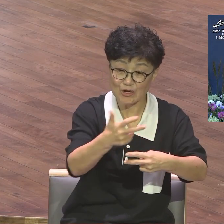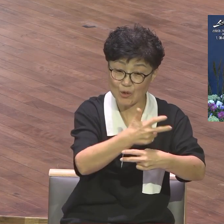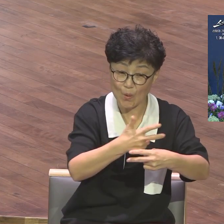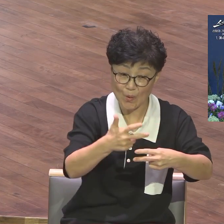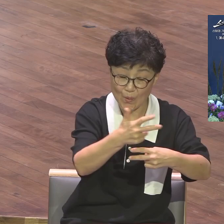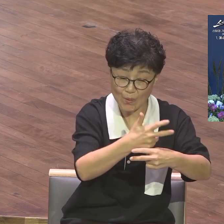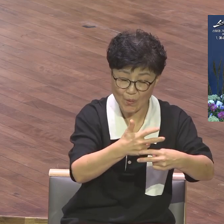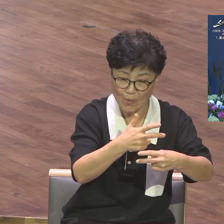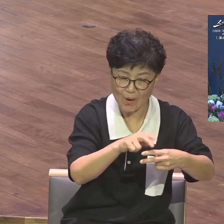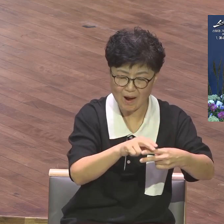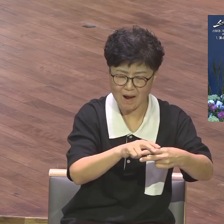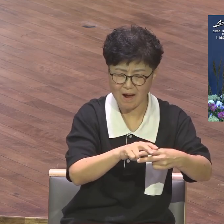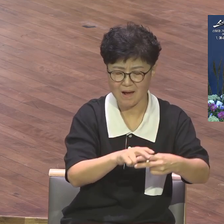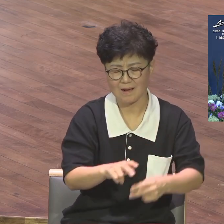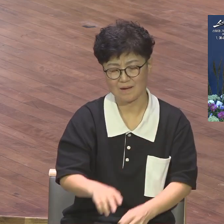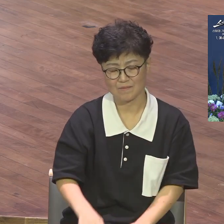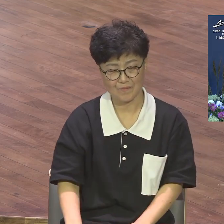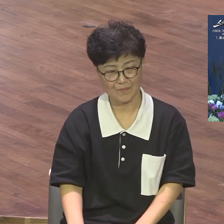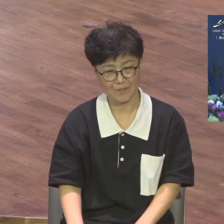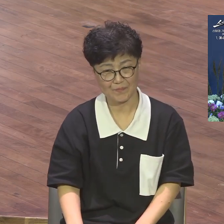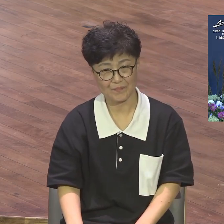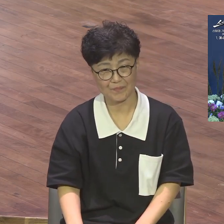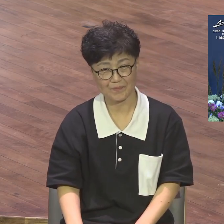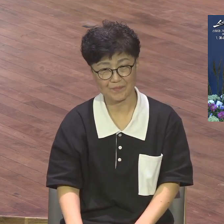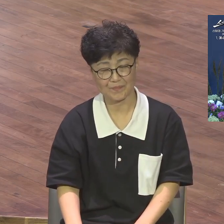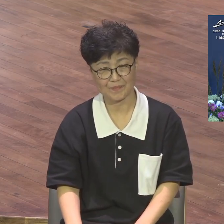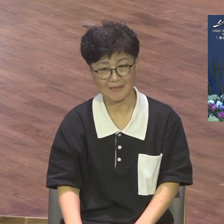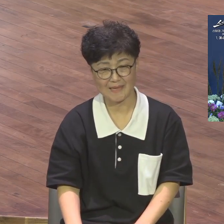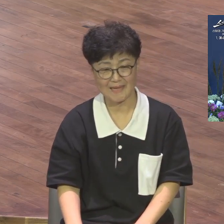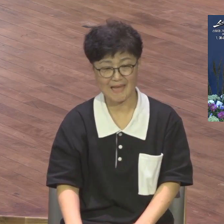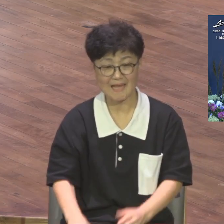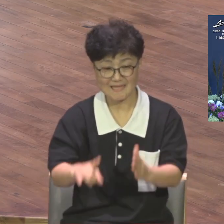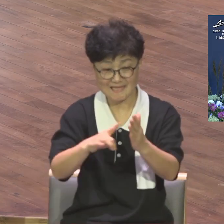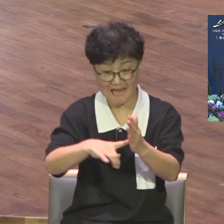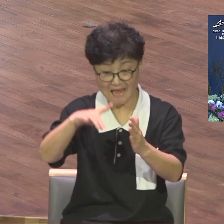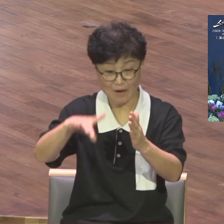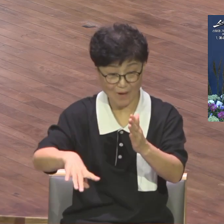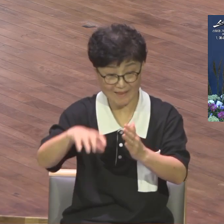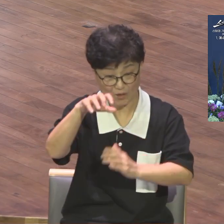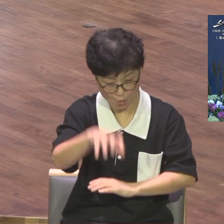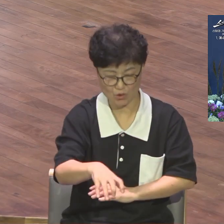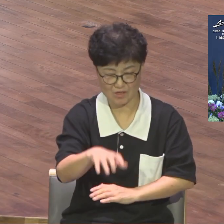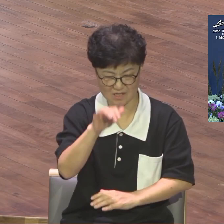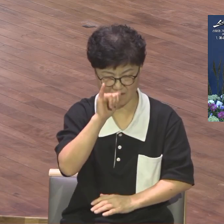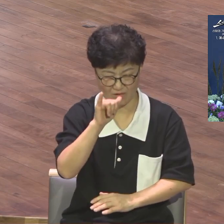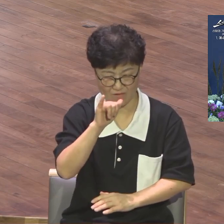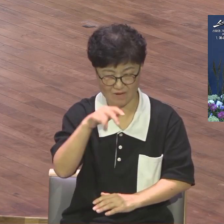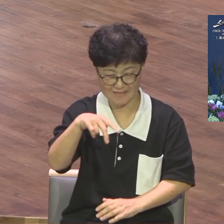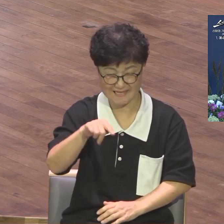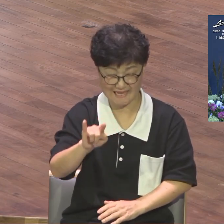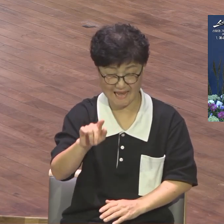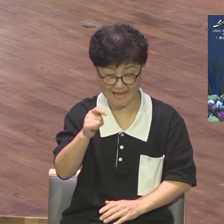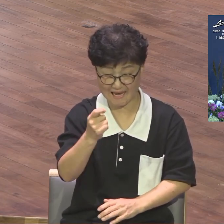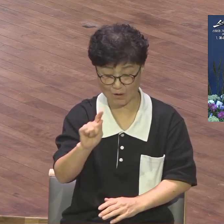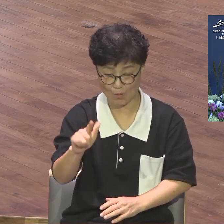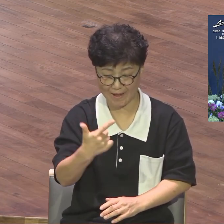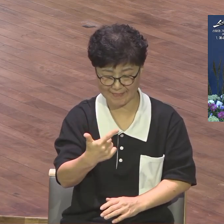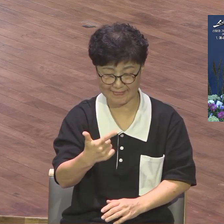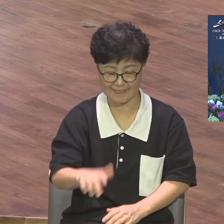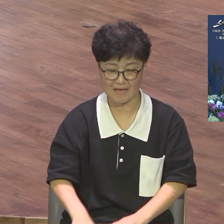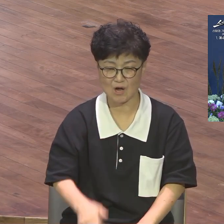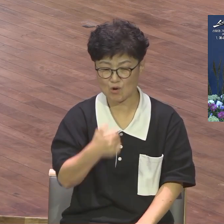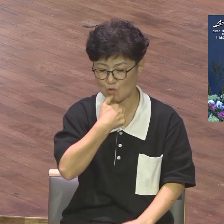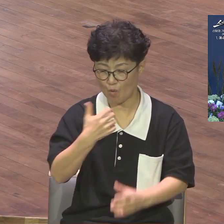납부하는 성읍이었기 때문에 당연히 큰 세관이 있었습니다. 로마 정부가 이 유대를 식민